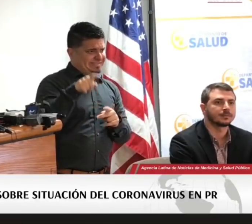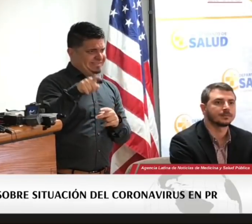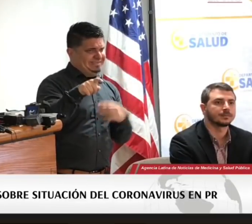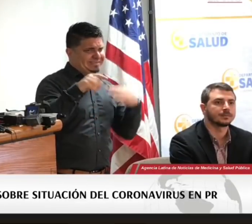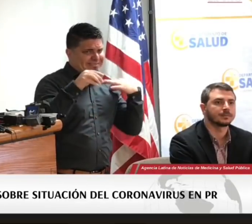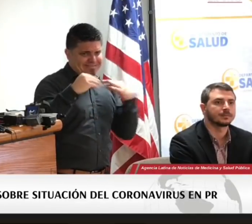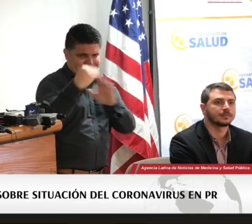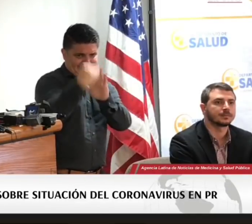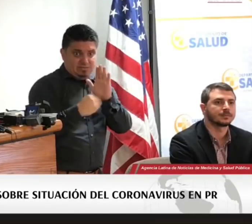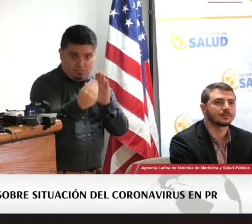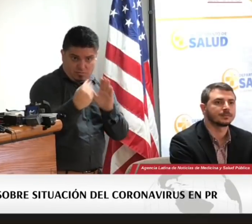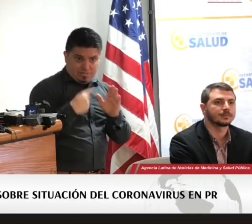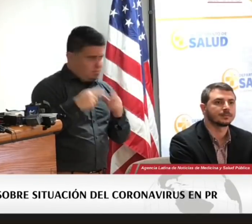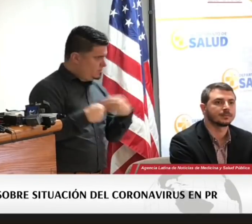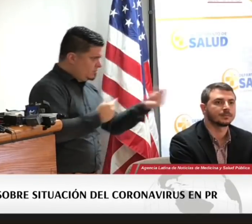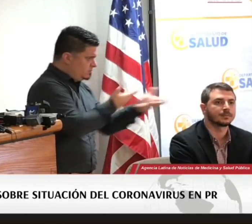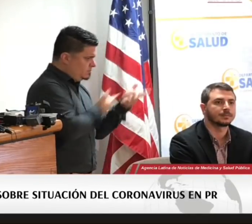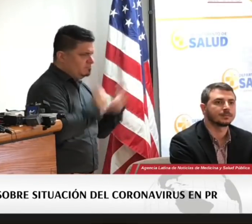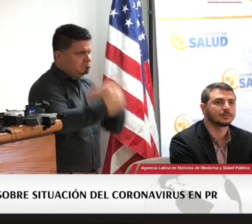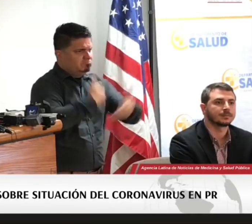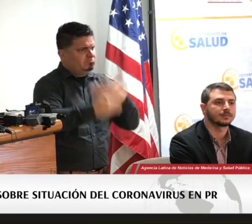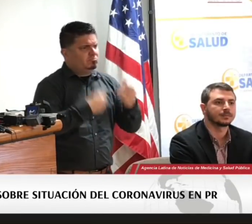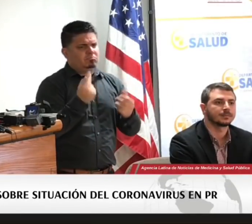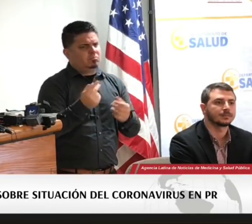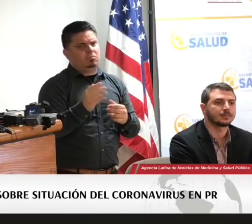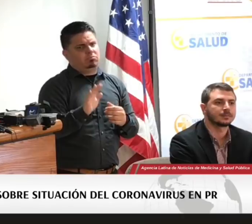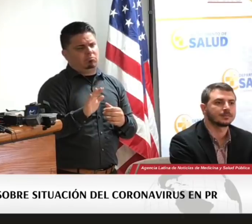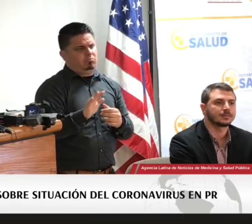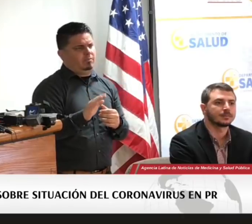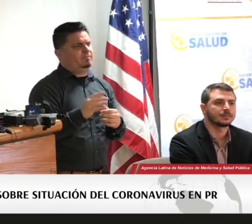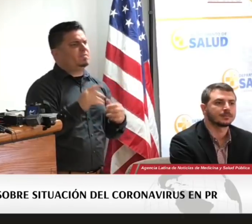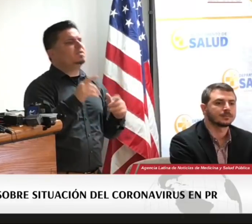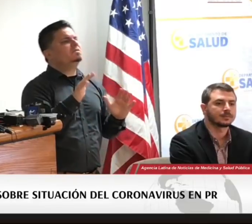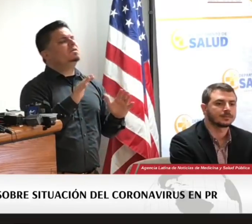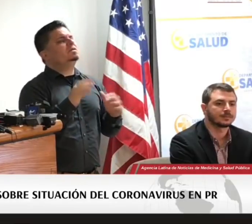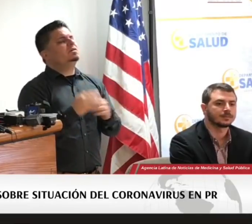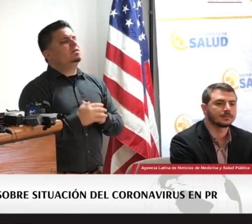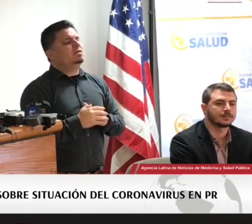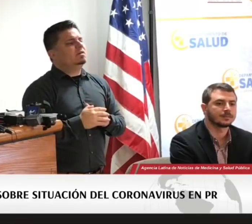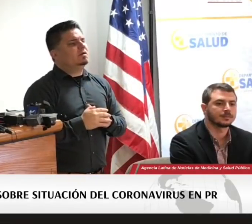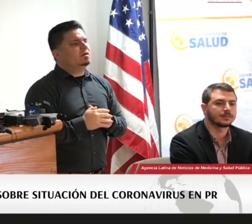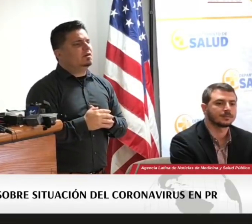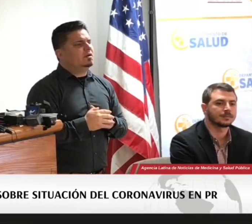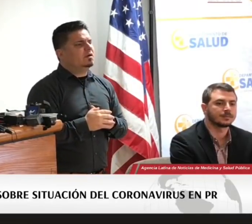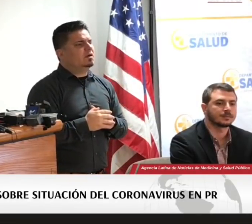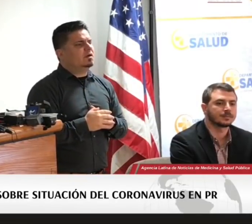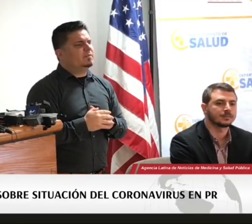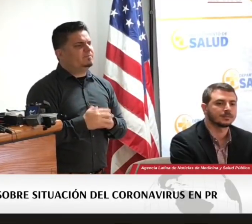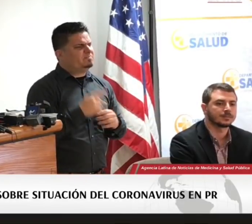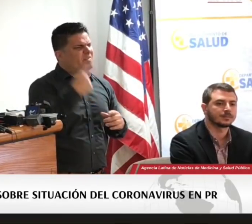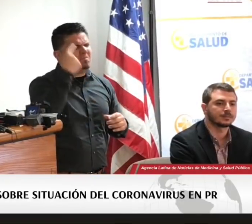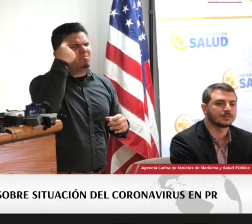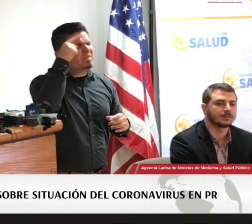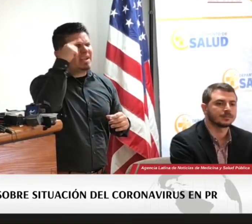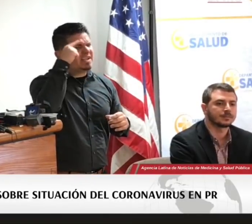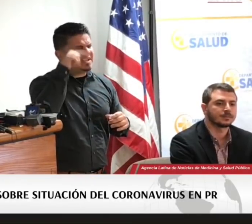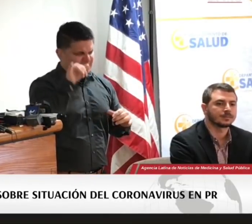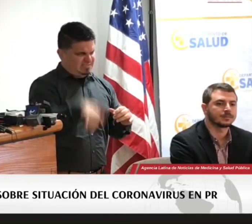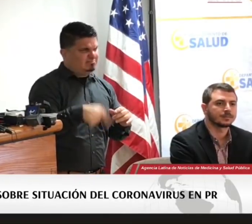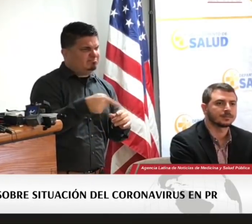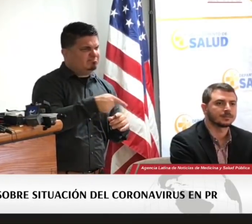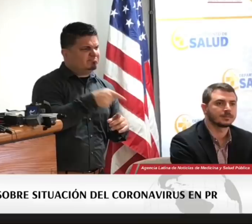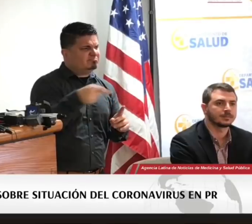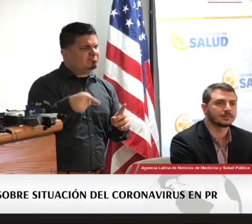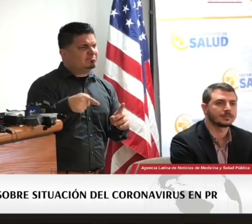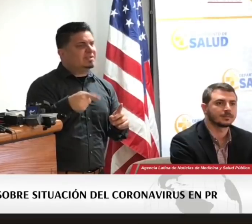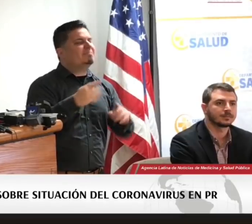visitando las oficinas para esa certificación. Lo que buscamos con estas medidas que hemos adelantado es evitar en